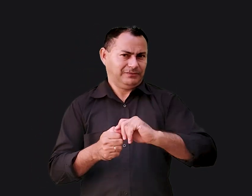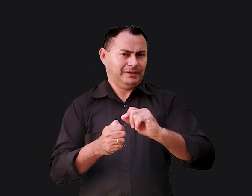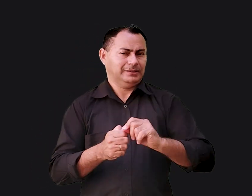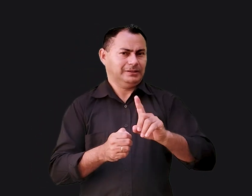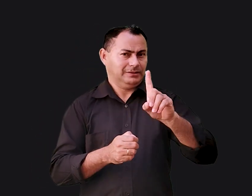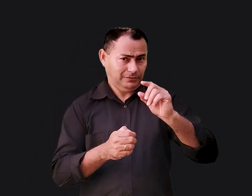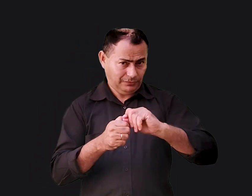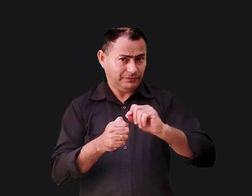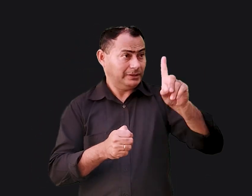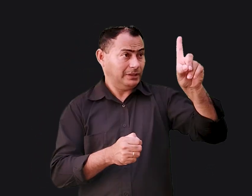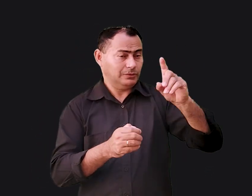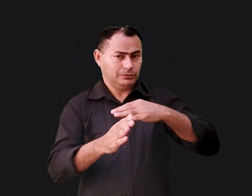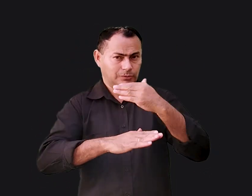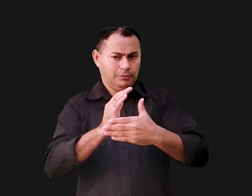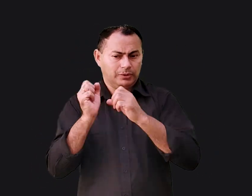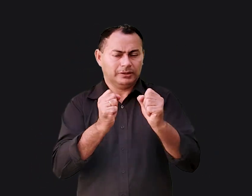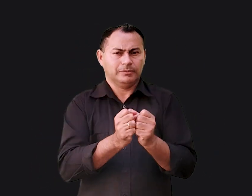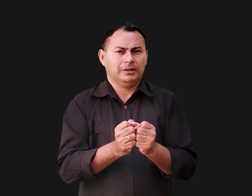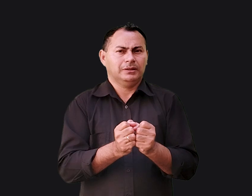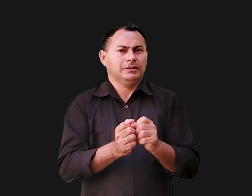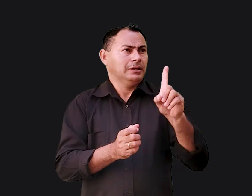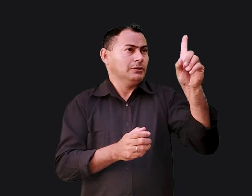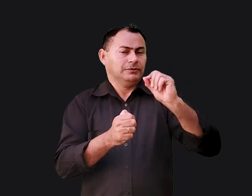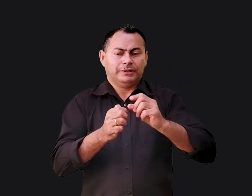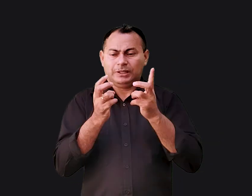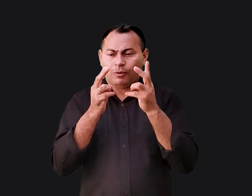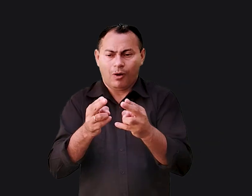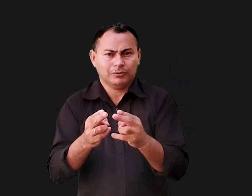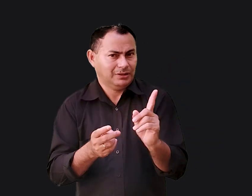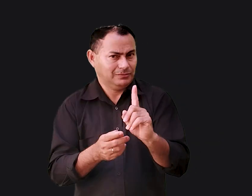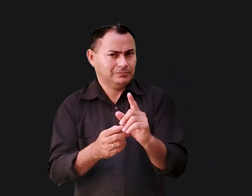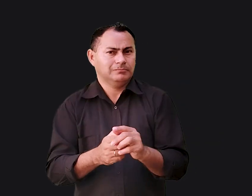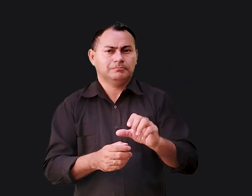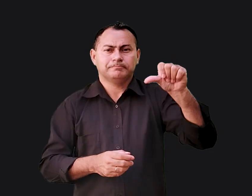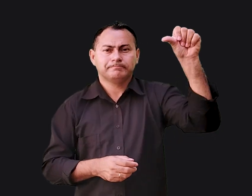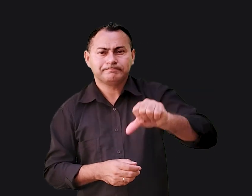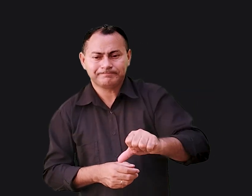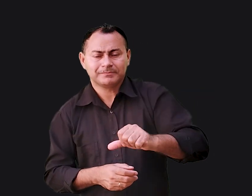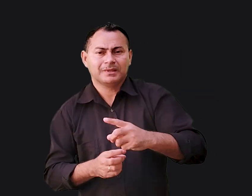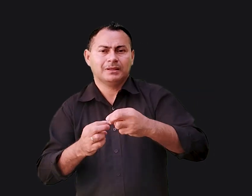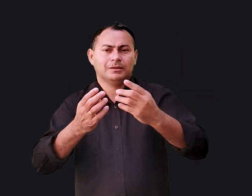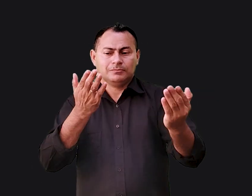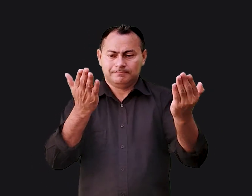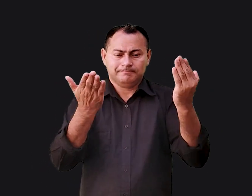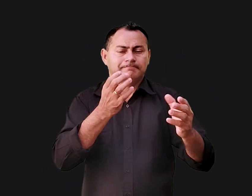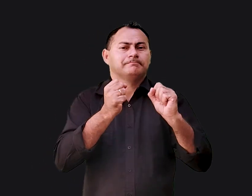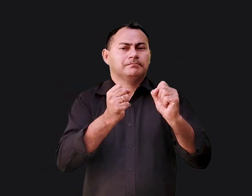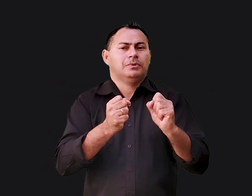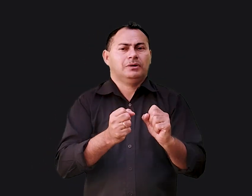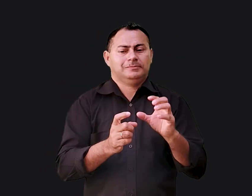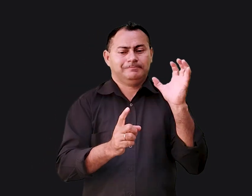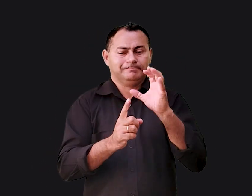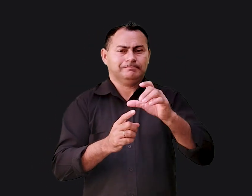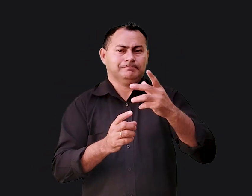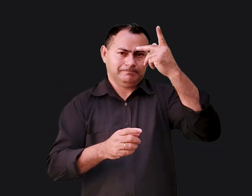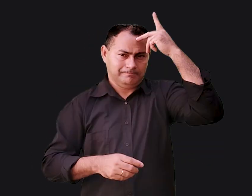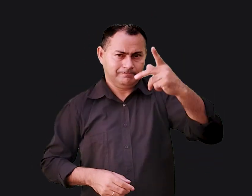Deus Todo-Poderoso para serem iguais ao irmão ou à irmã. O pior é que essas comparações podem ferir a